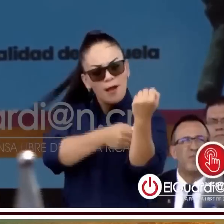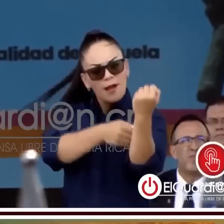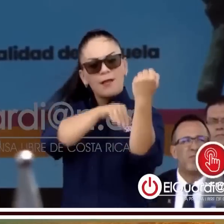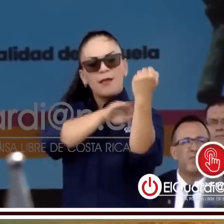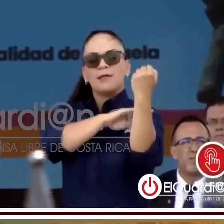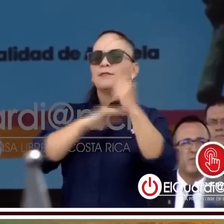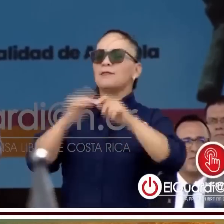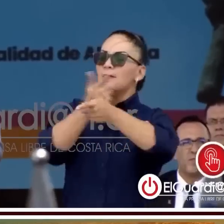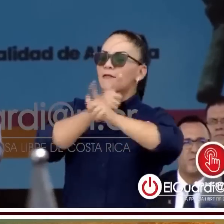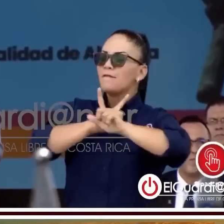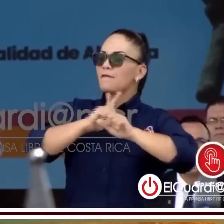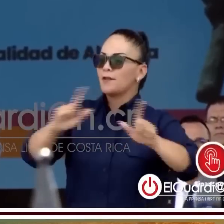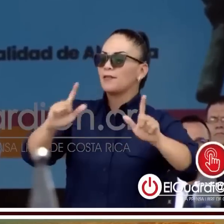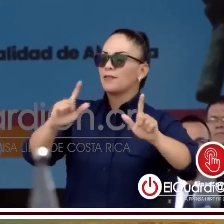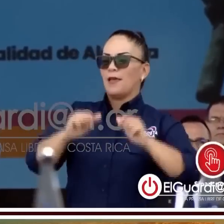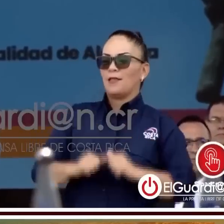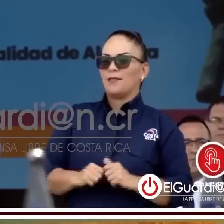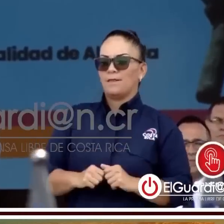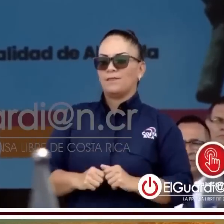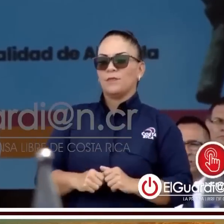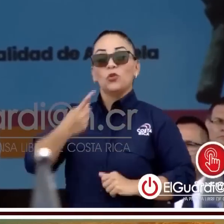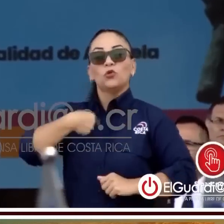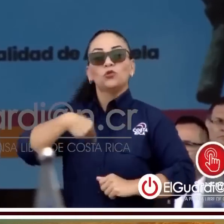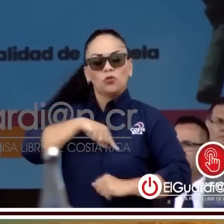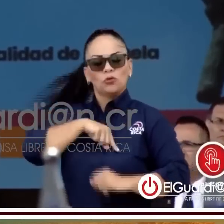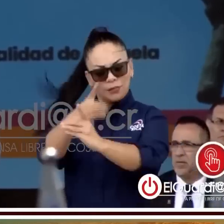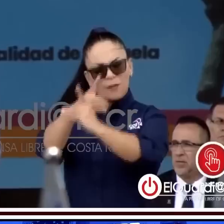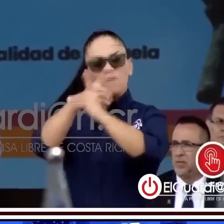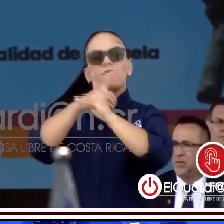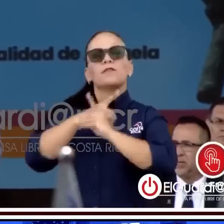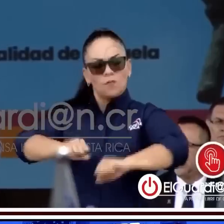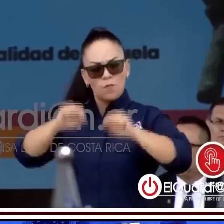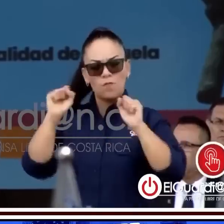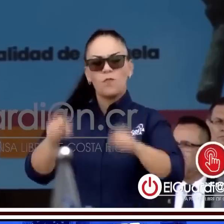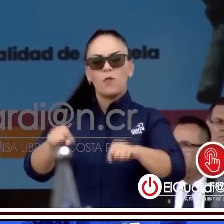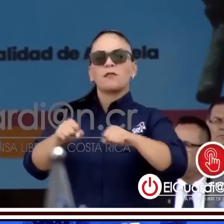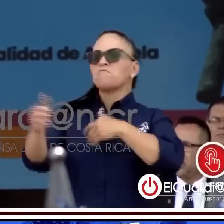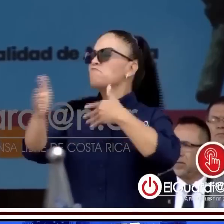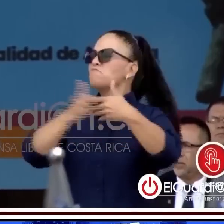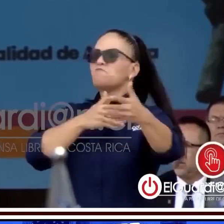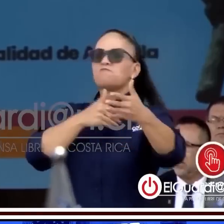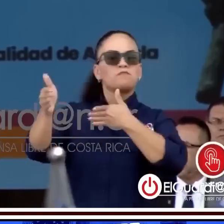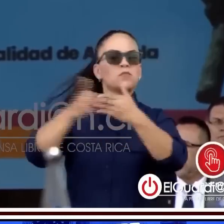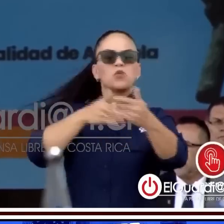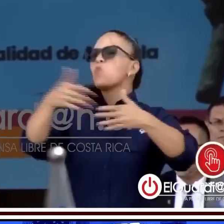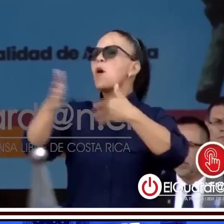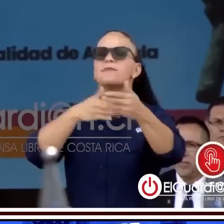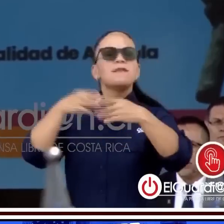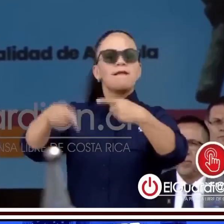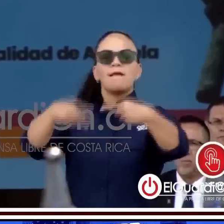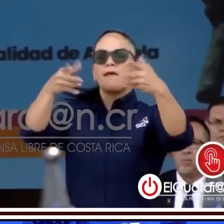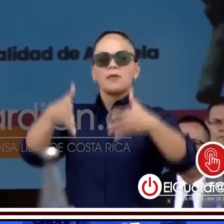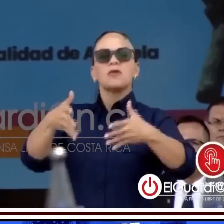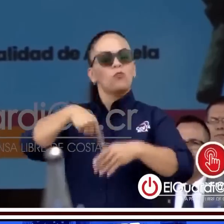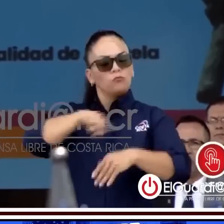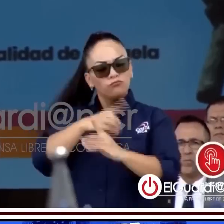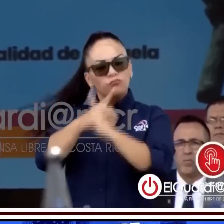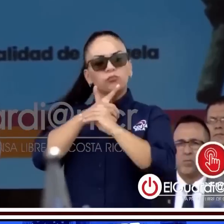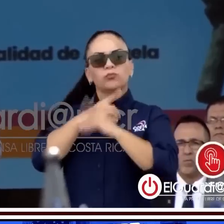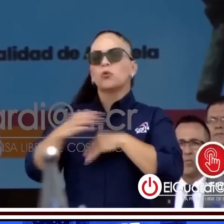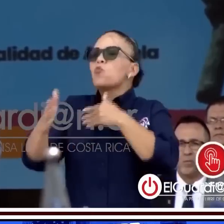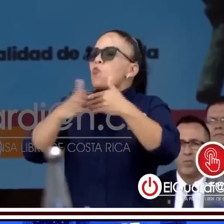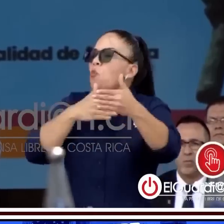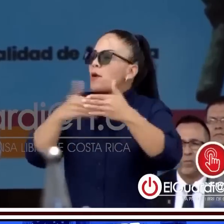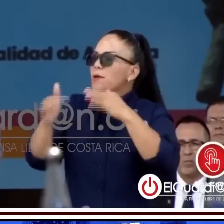libertad somos capaces de defender ante cualquier enemigo,